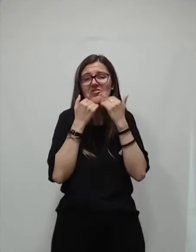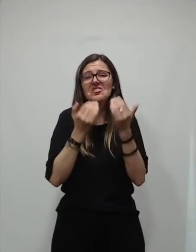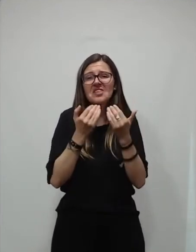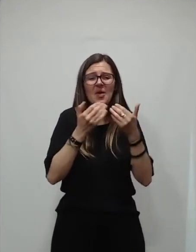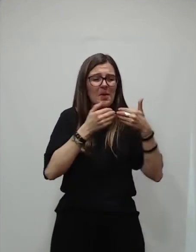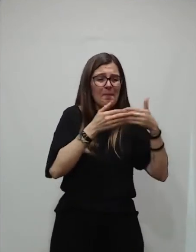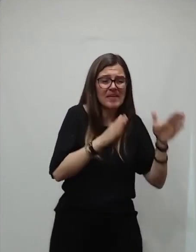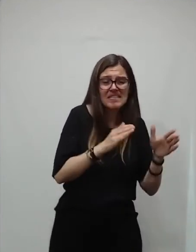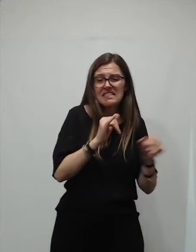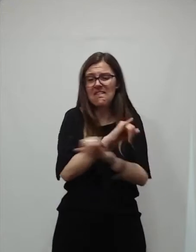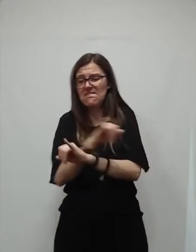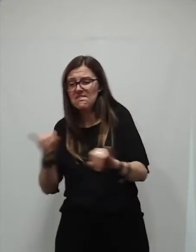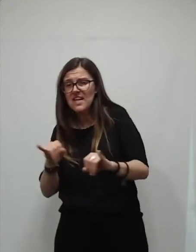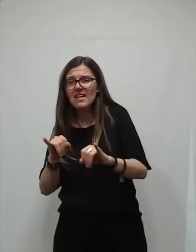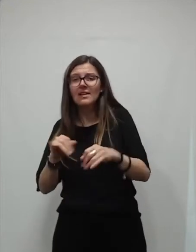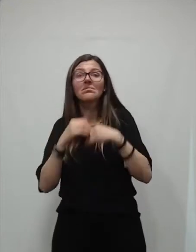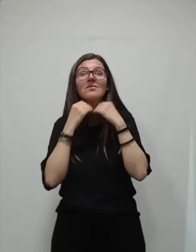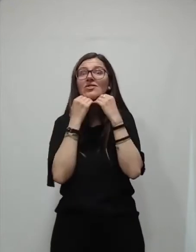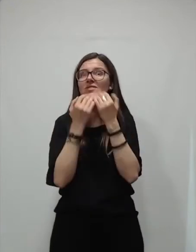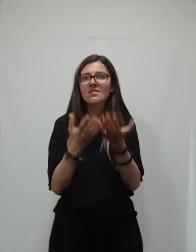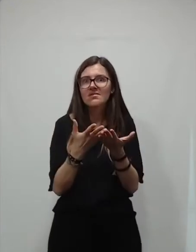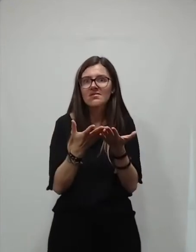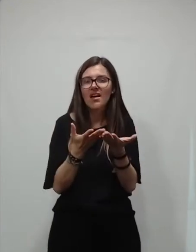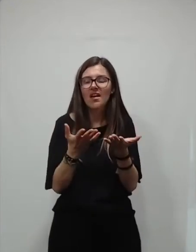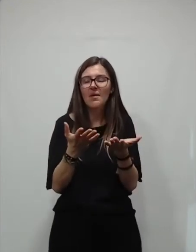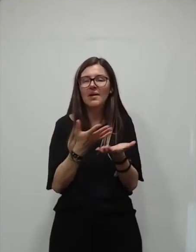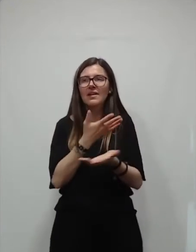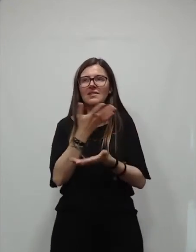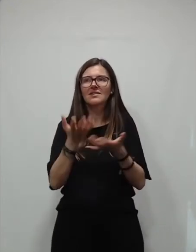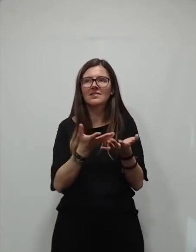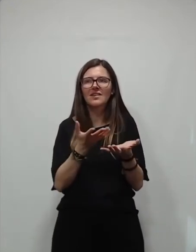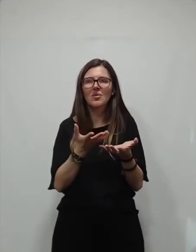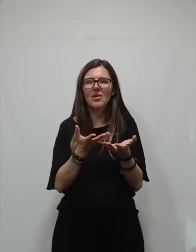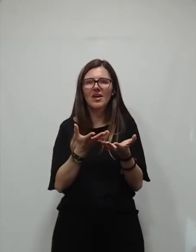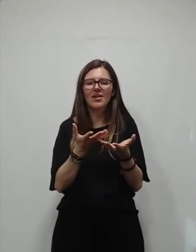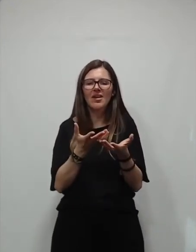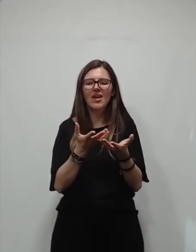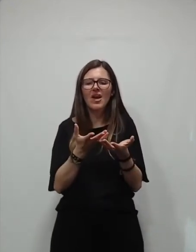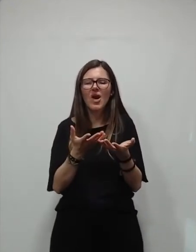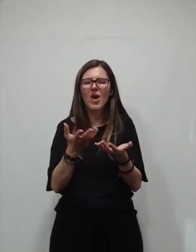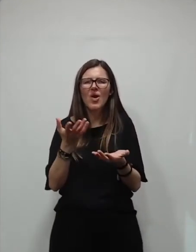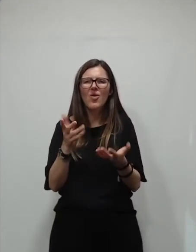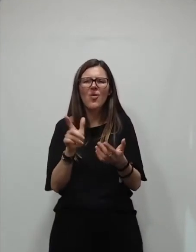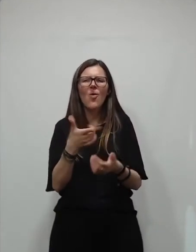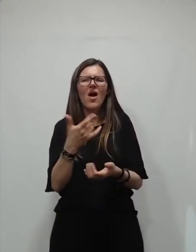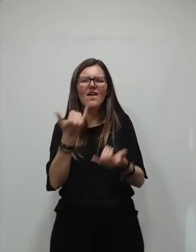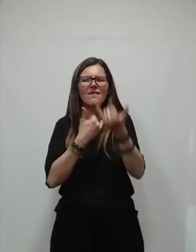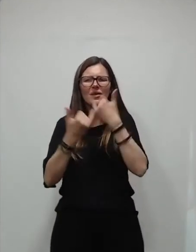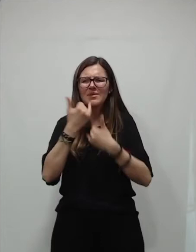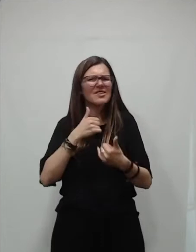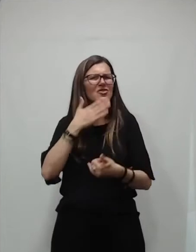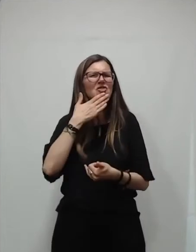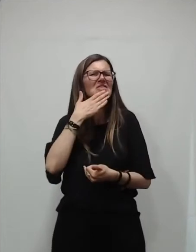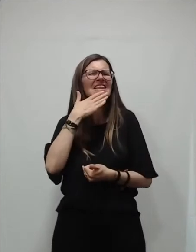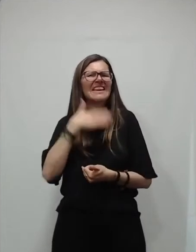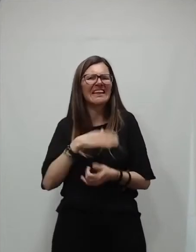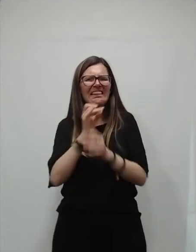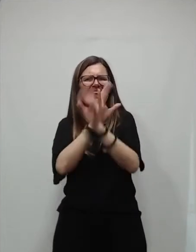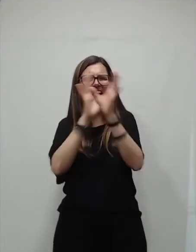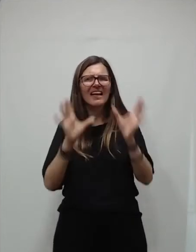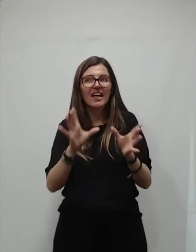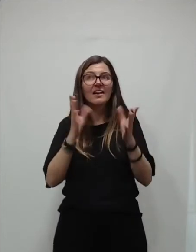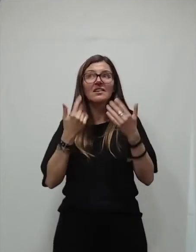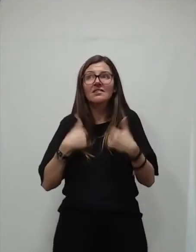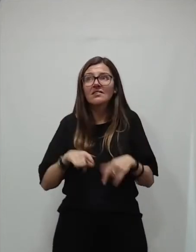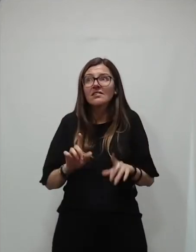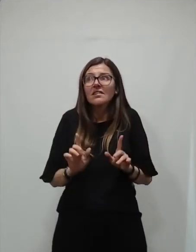inimputable, y que todo esto se basa en la noción de peligrosidad, que naturalmente no tenemos del todo claro a qué refiere. Entonces, no podemos tampoco